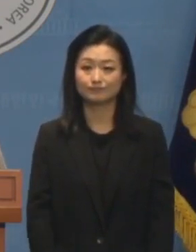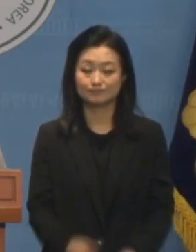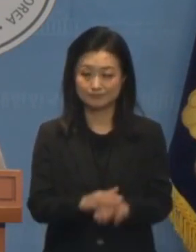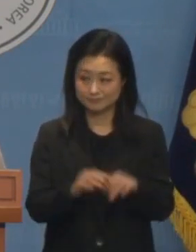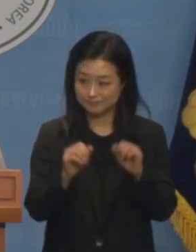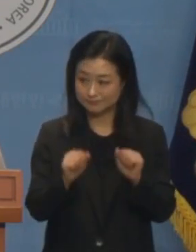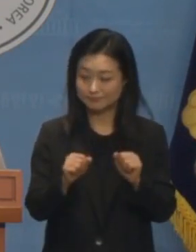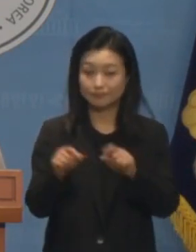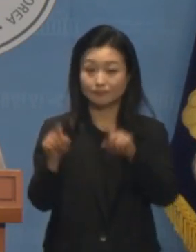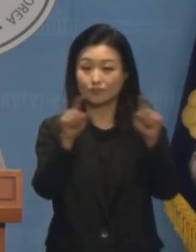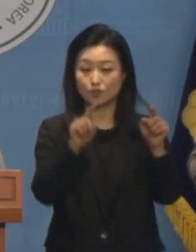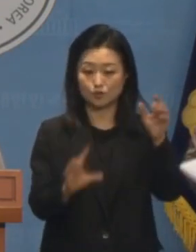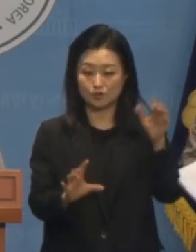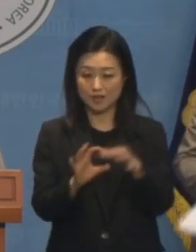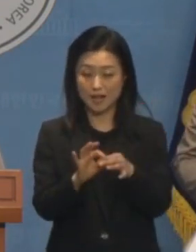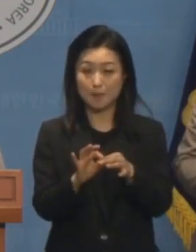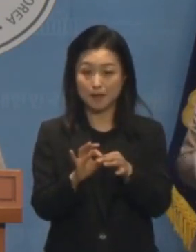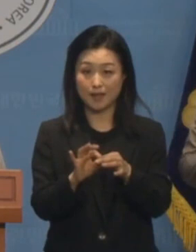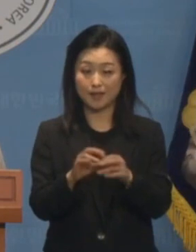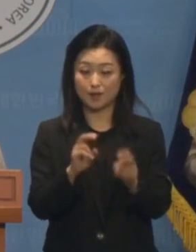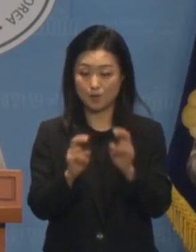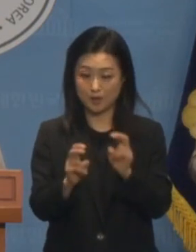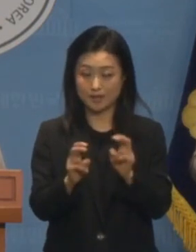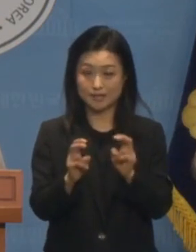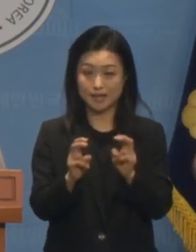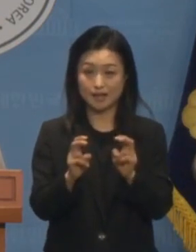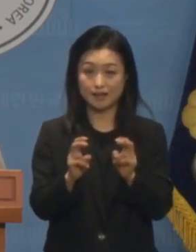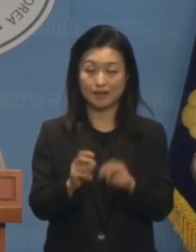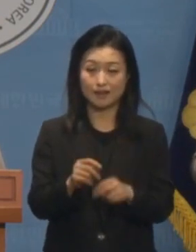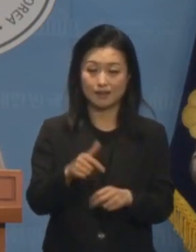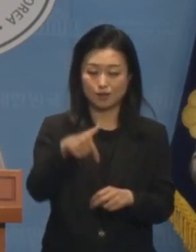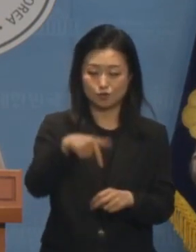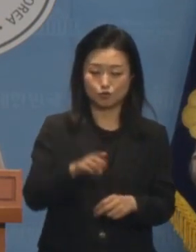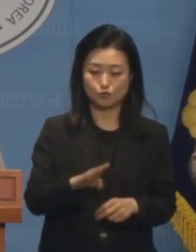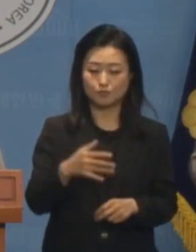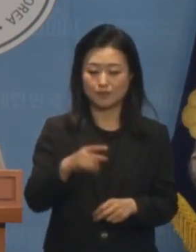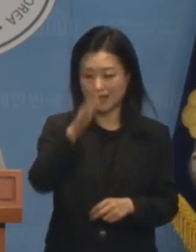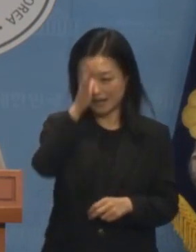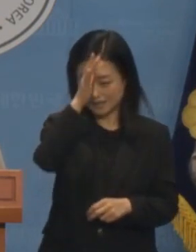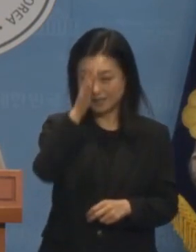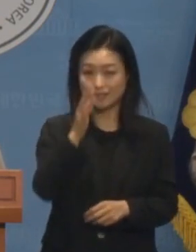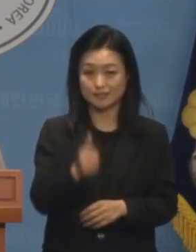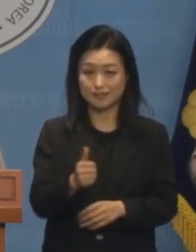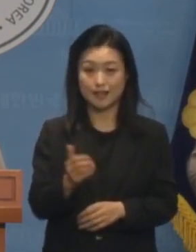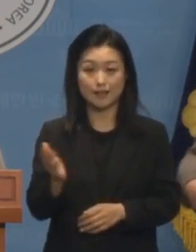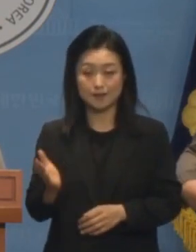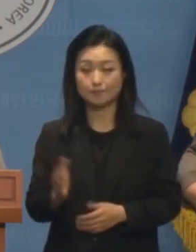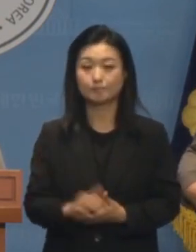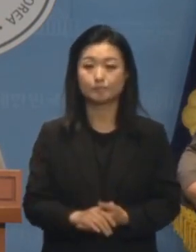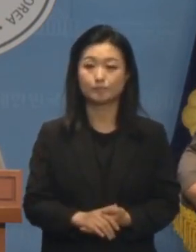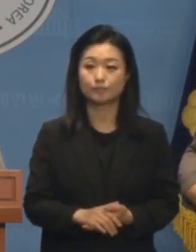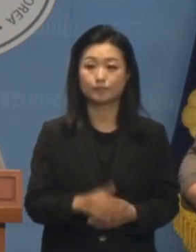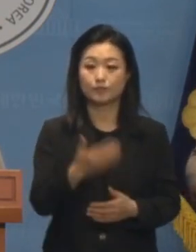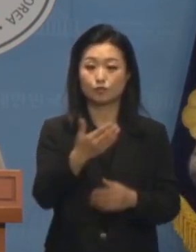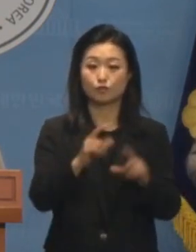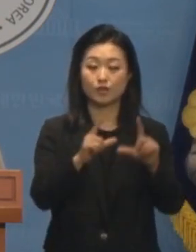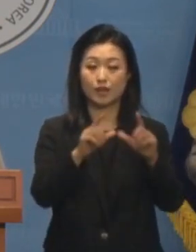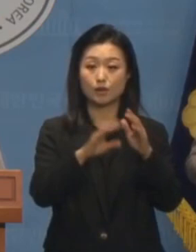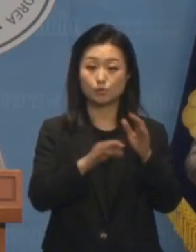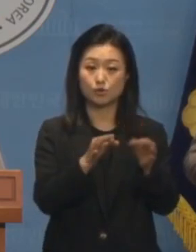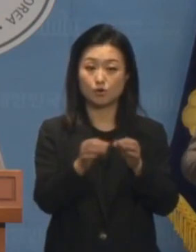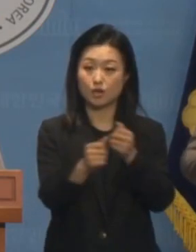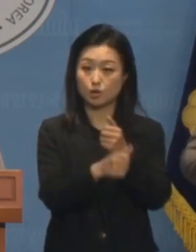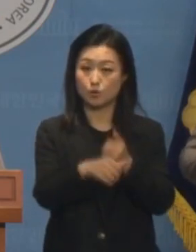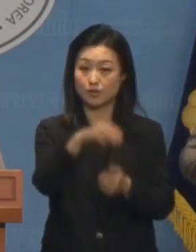안녕하세요. 전국 가맹점주협의회 소속 굽네치킨 가맹점주협의회 회장 피세준입니다. 지난 9일 공정위의